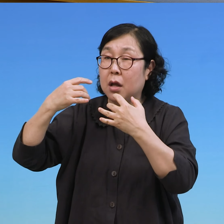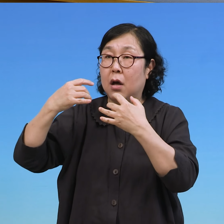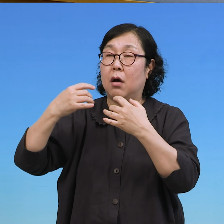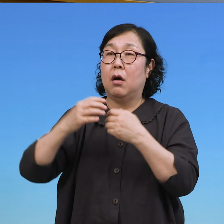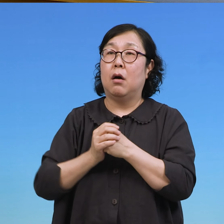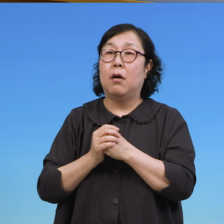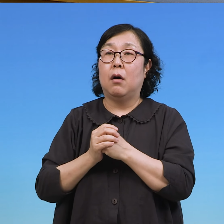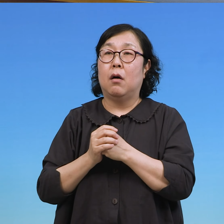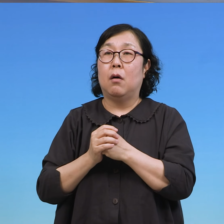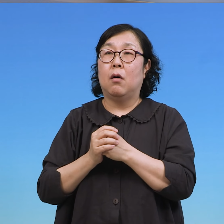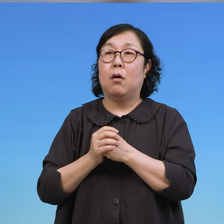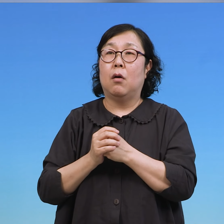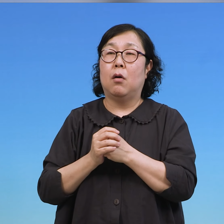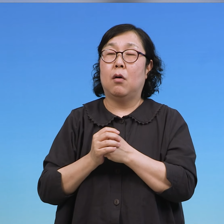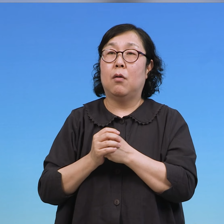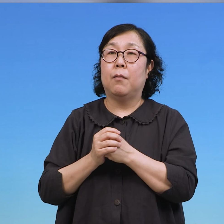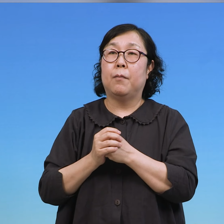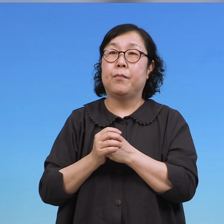겁니다.